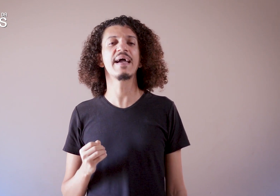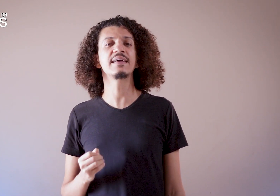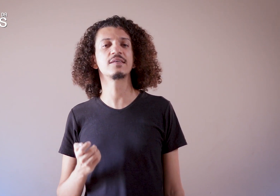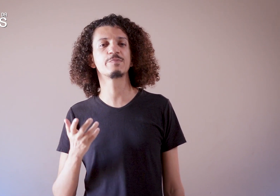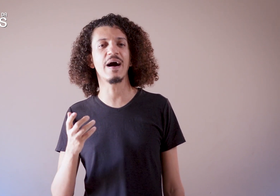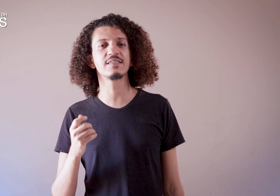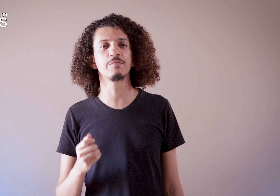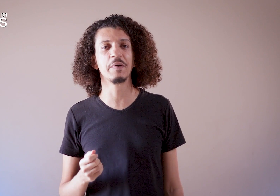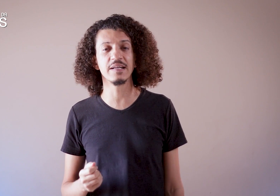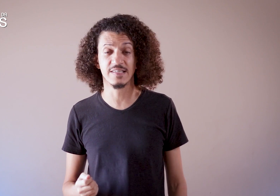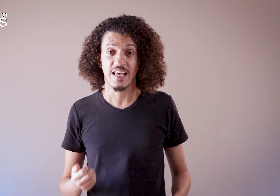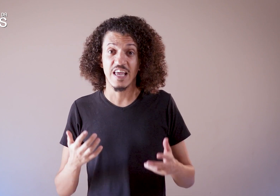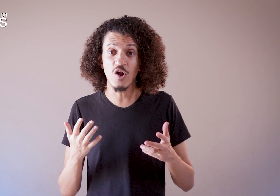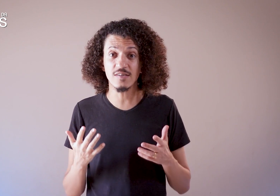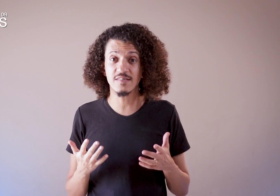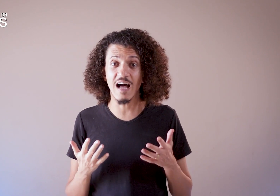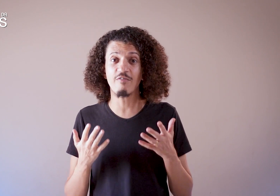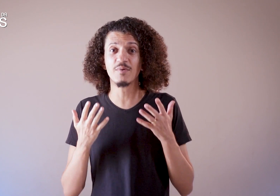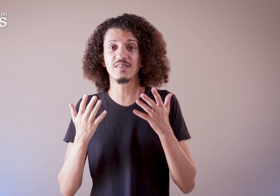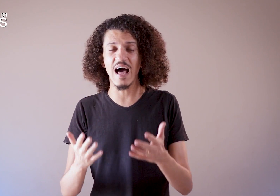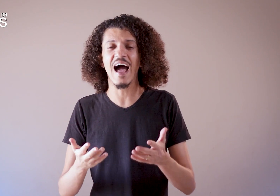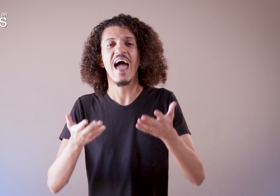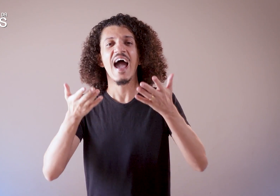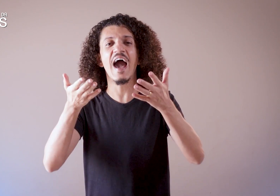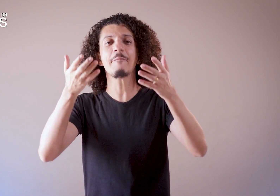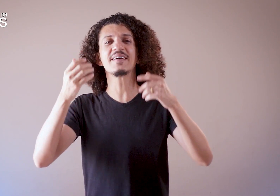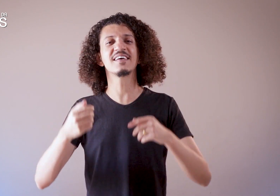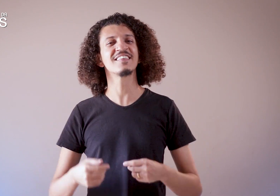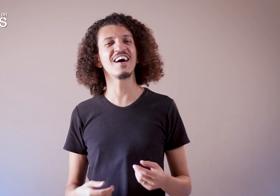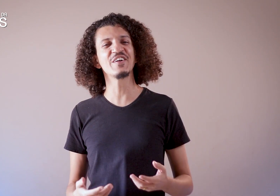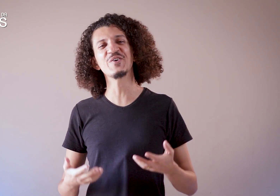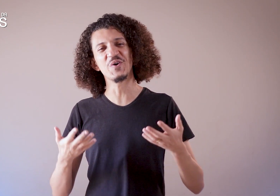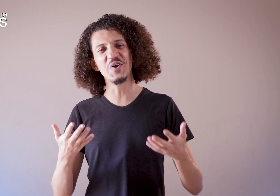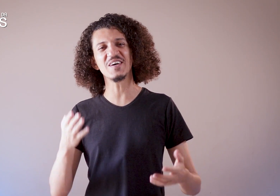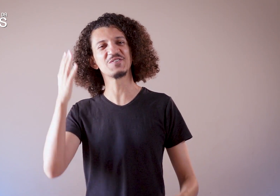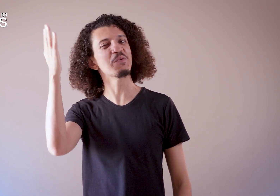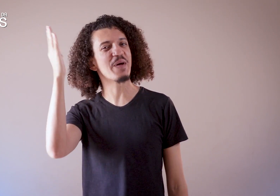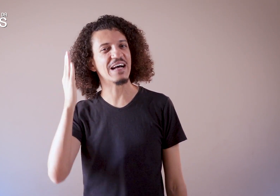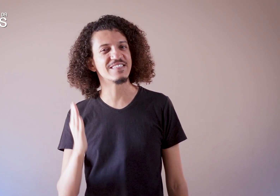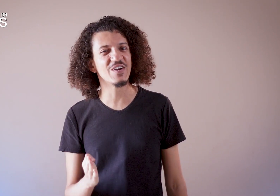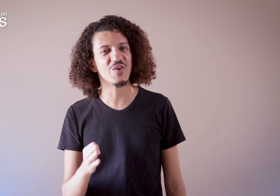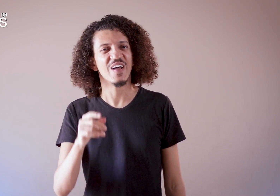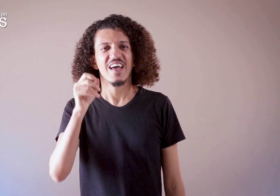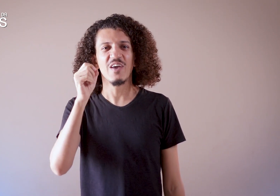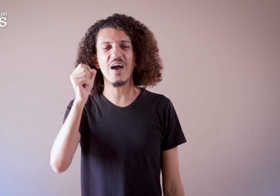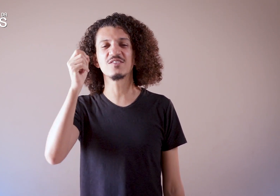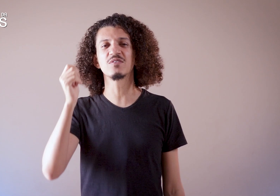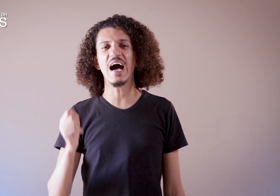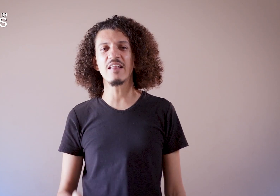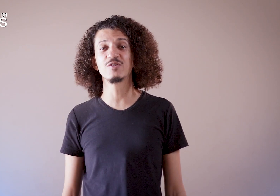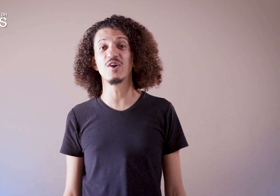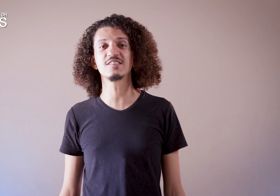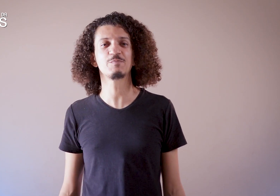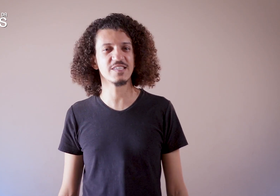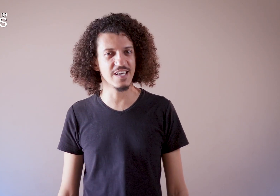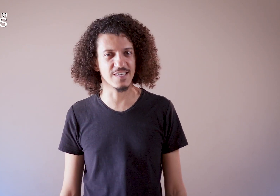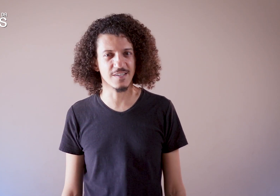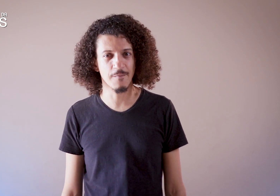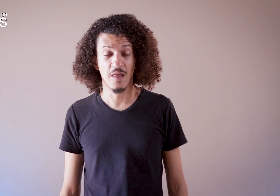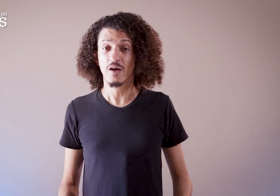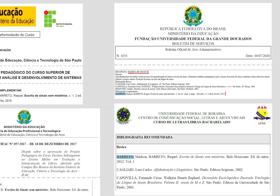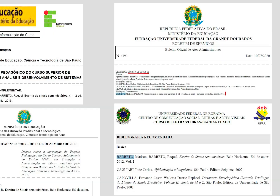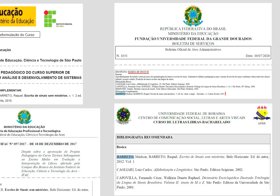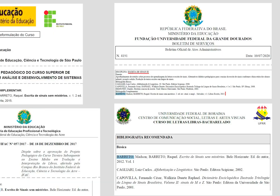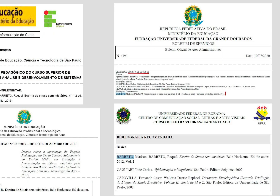12 países participantes e nós estávamos lá, representando o nosso Brasil e o resultado de nossas